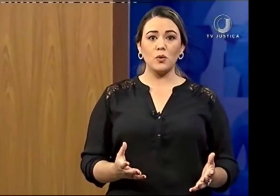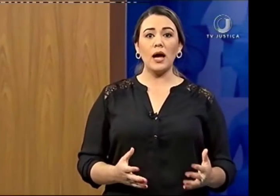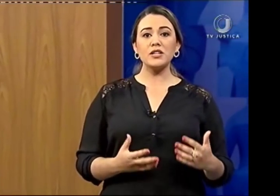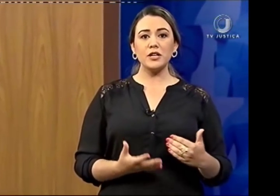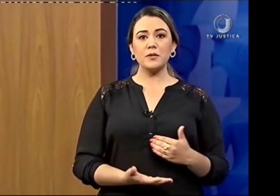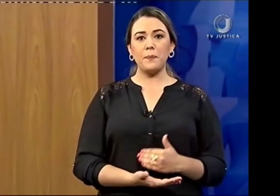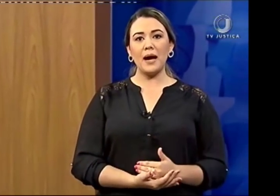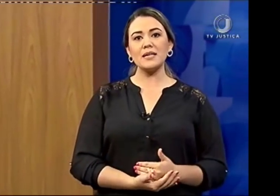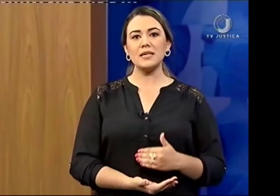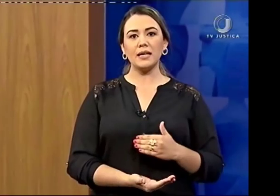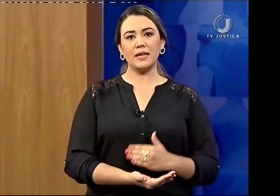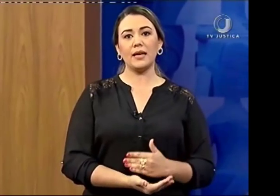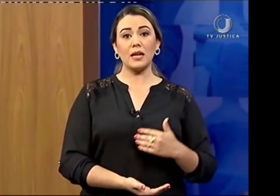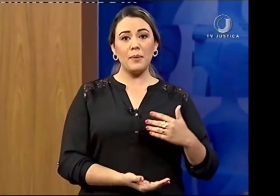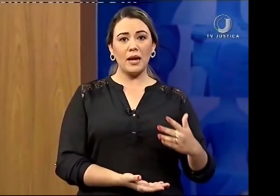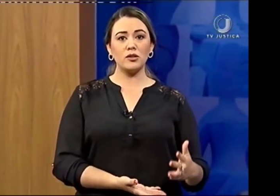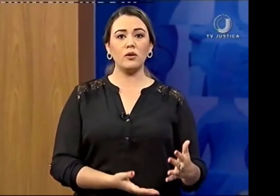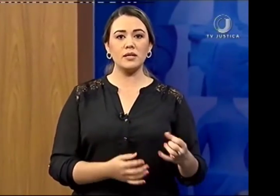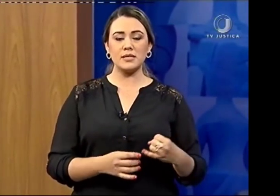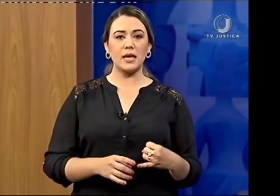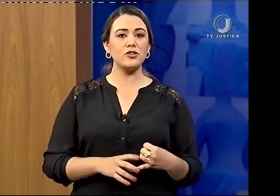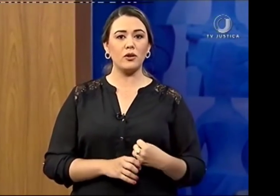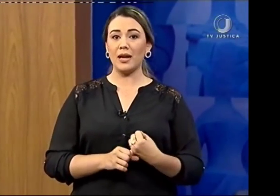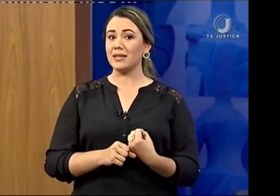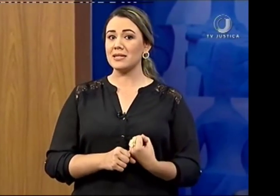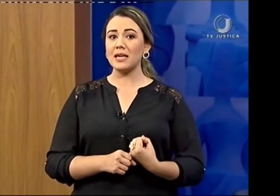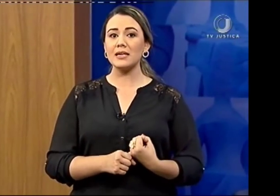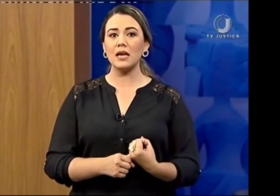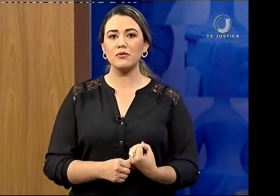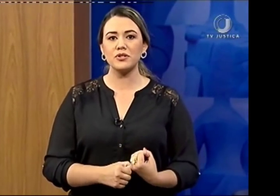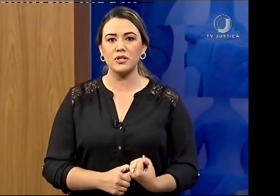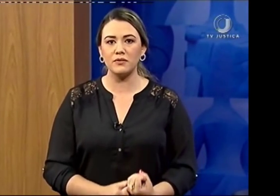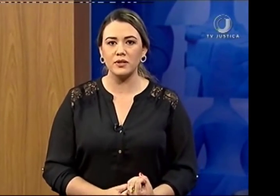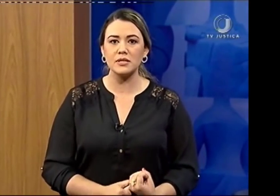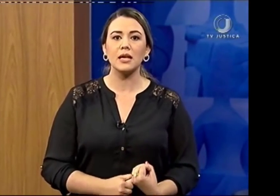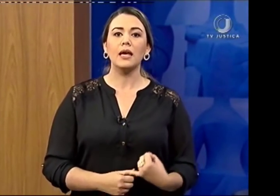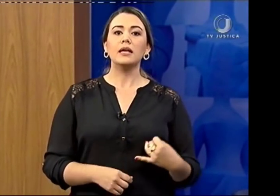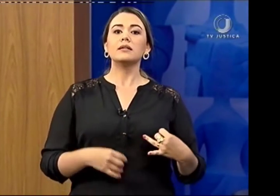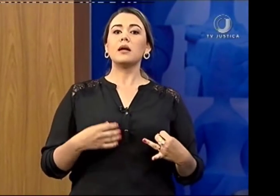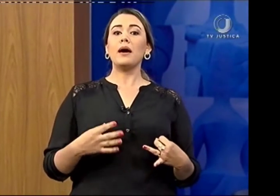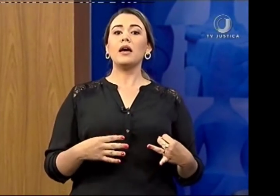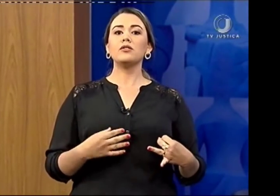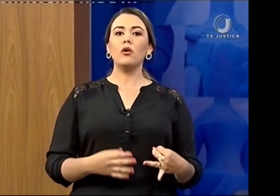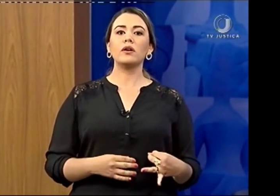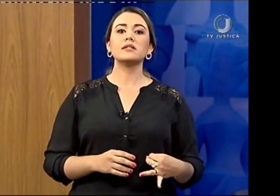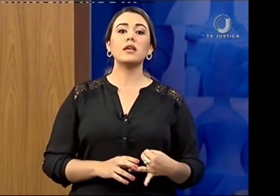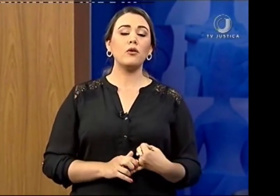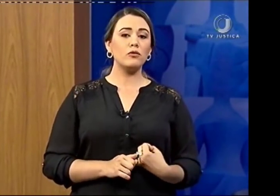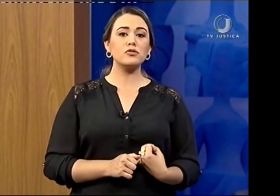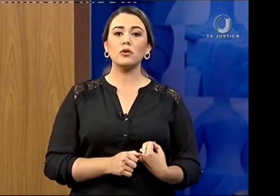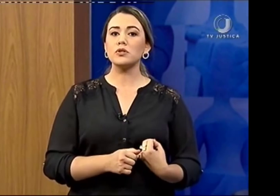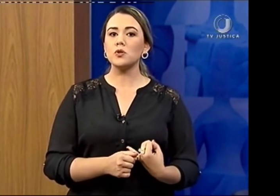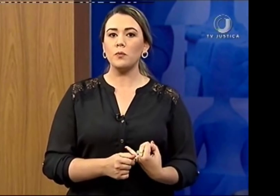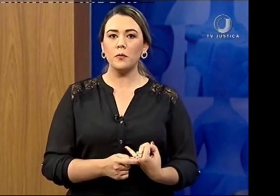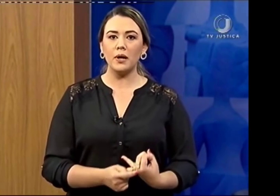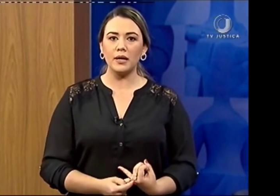a gente passa a ter trabalhadores em jornadas exaustivas, trabalhadores em condições